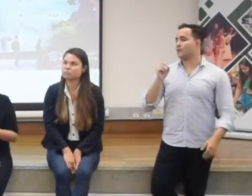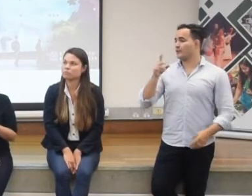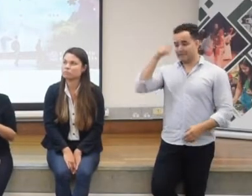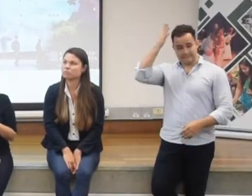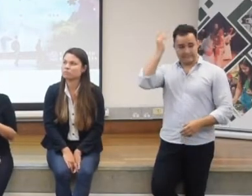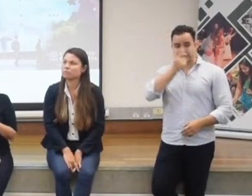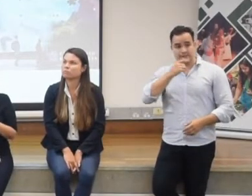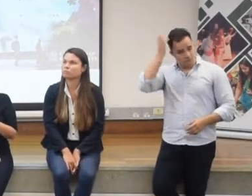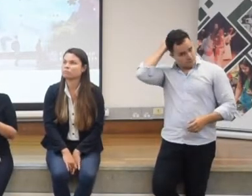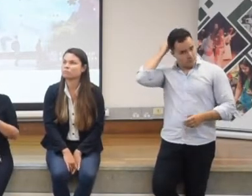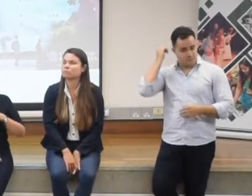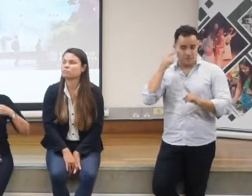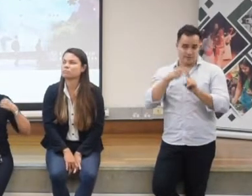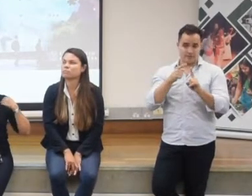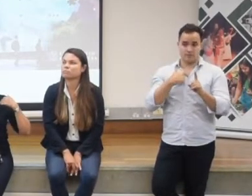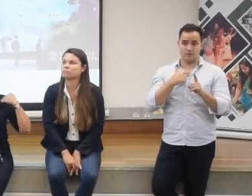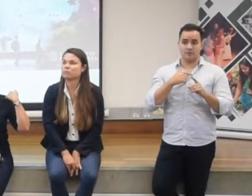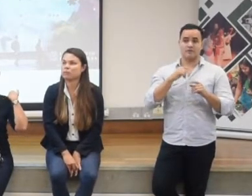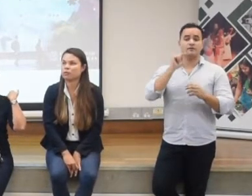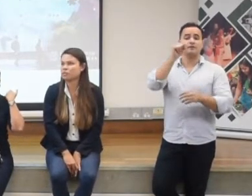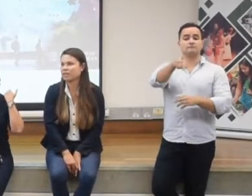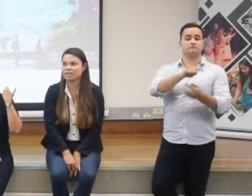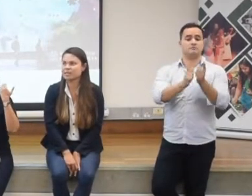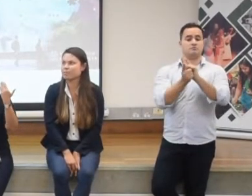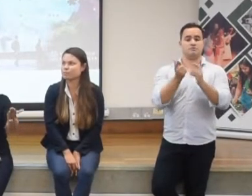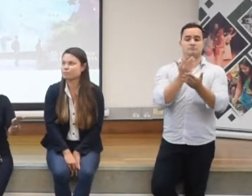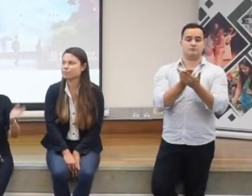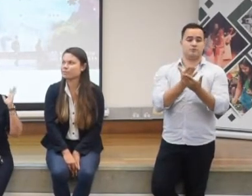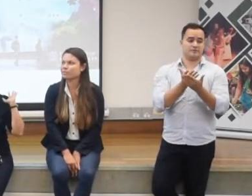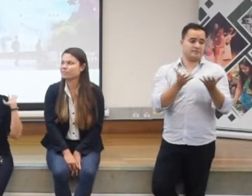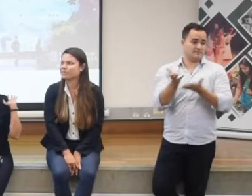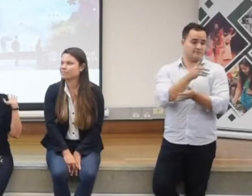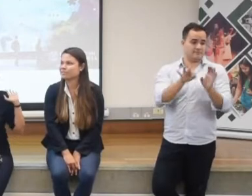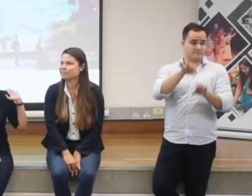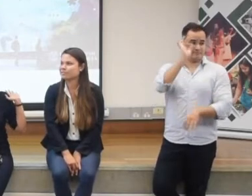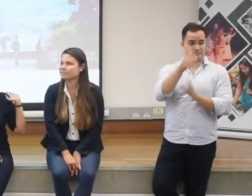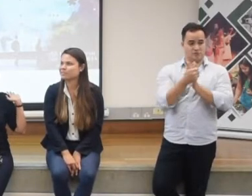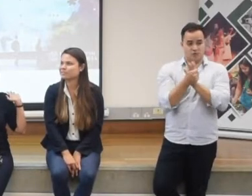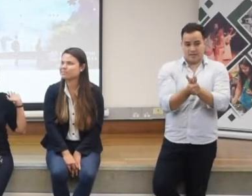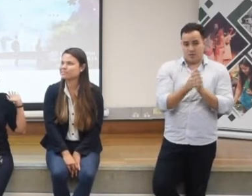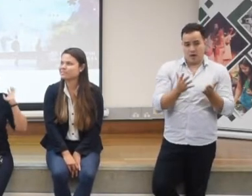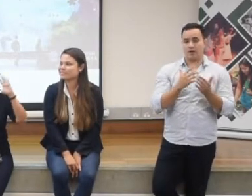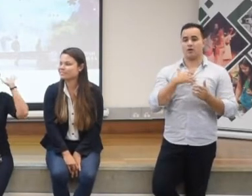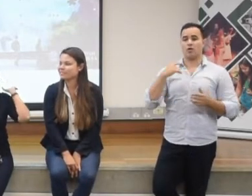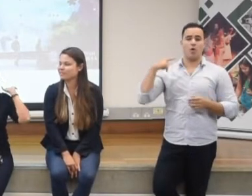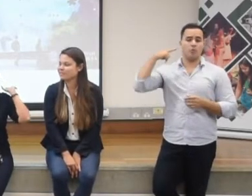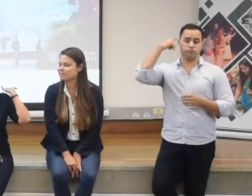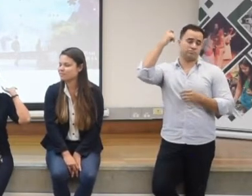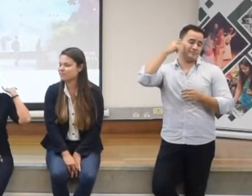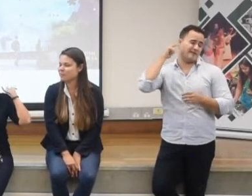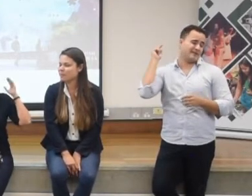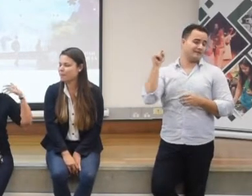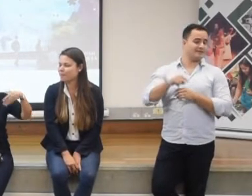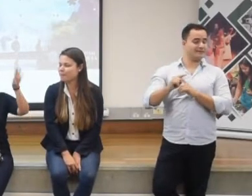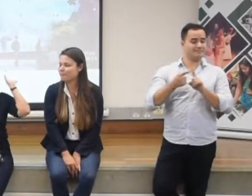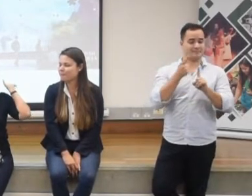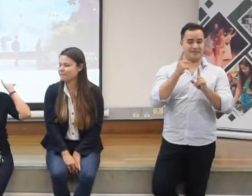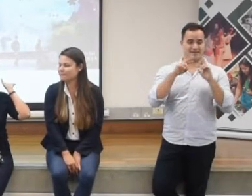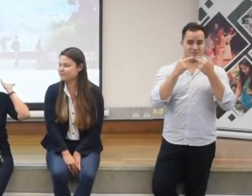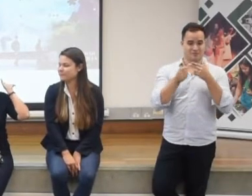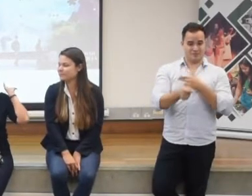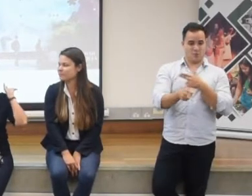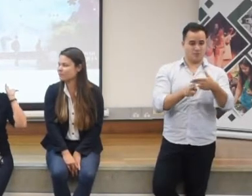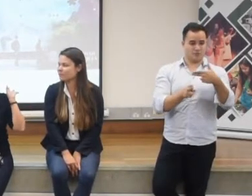vamos a trabajar, o si ya en la primera reunión nos arriesgamos a traer ya la